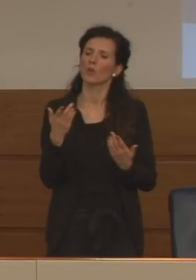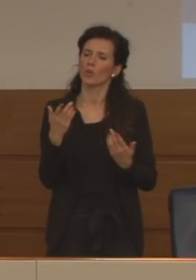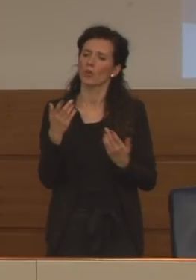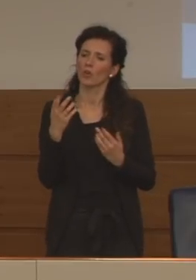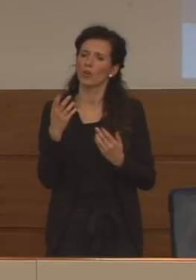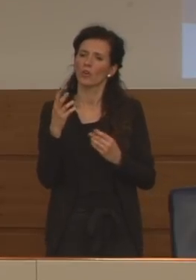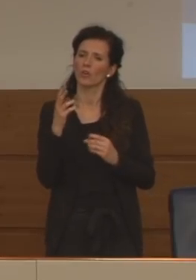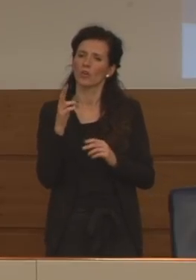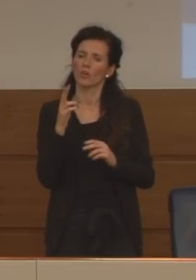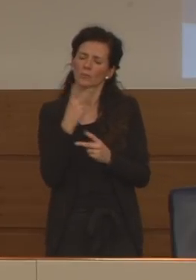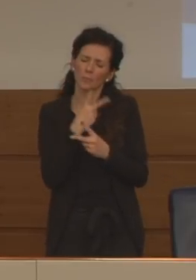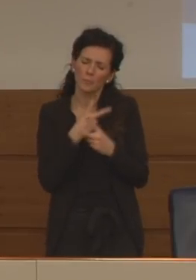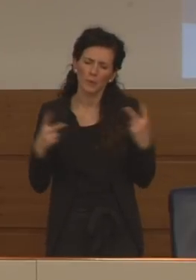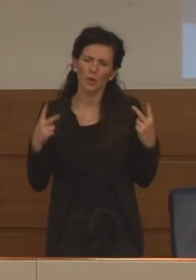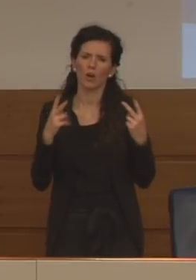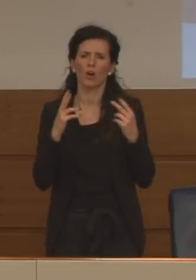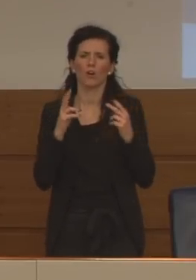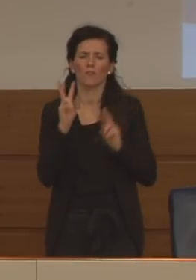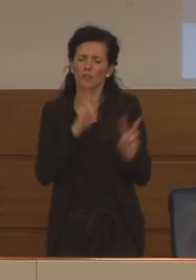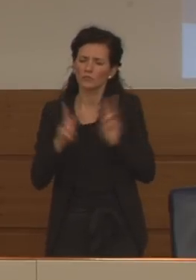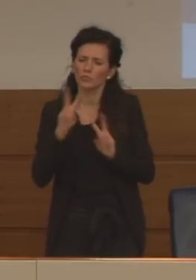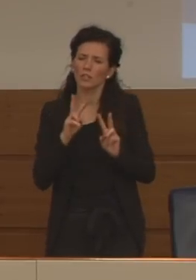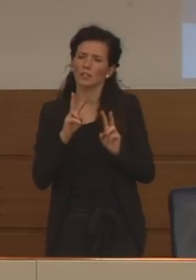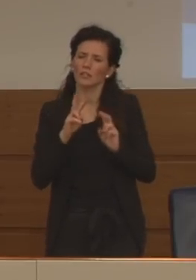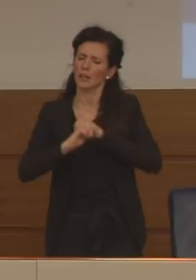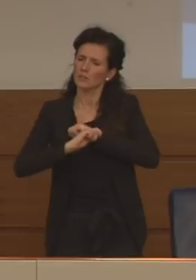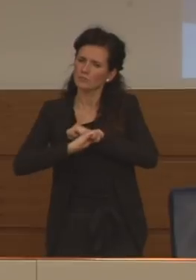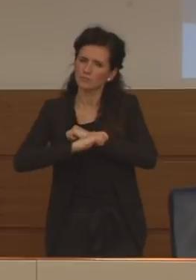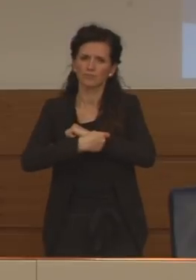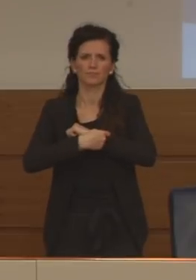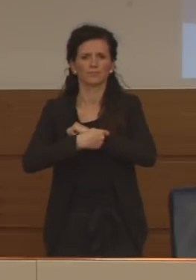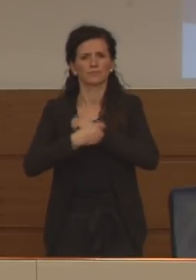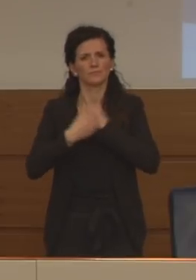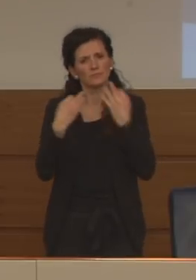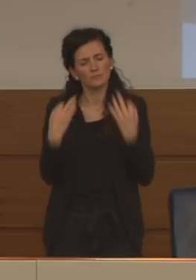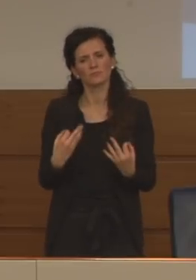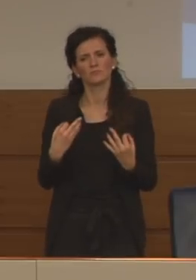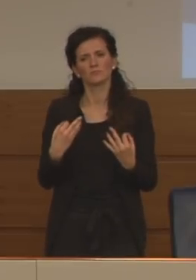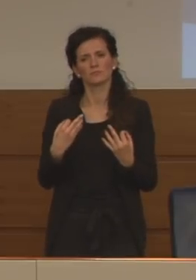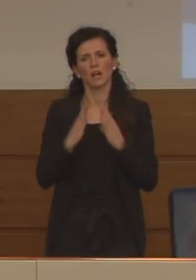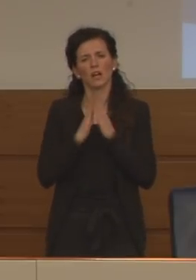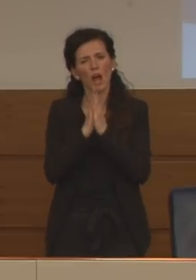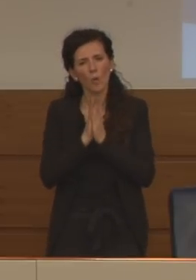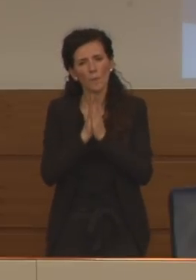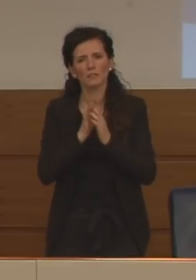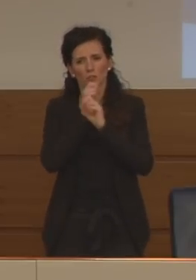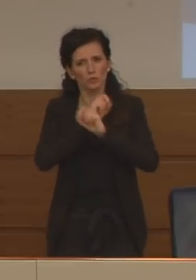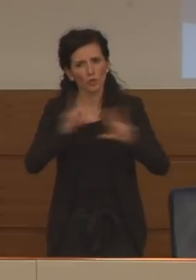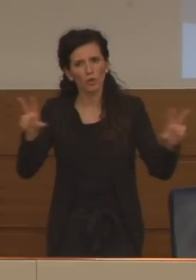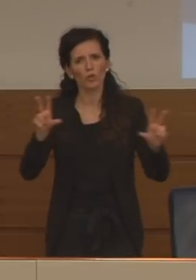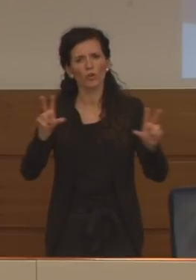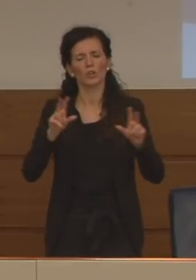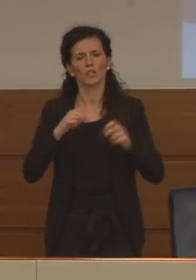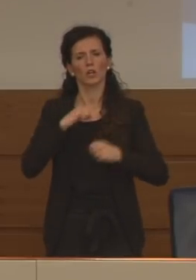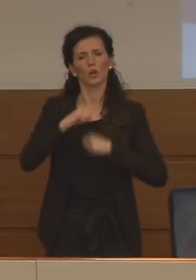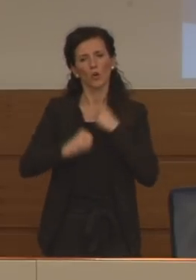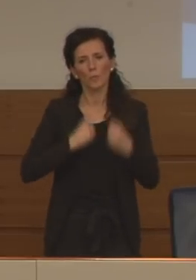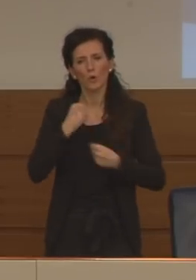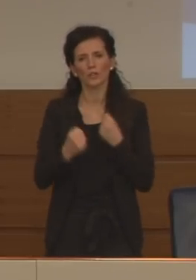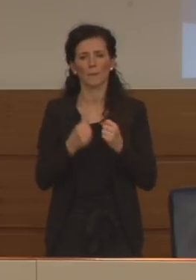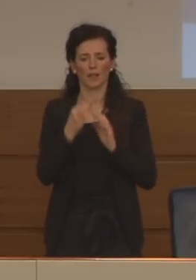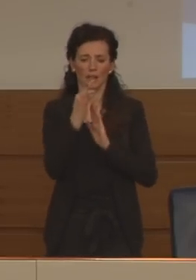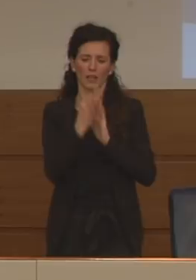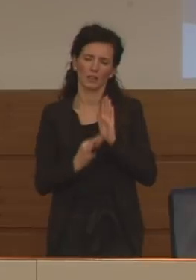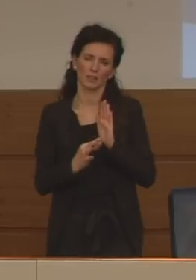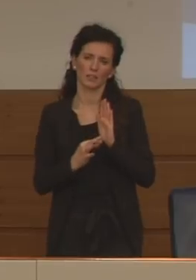rigorosissima del ma disco rigorosissima le raccomandazioni i comportamenti che sono